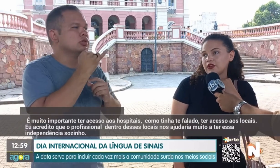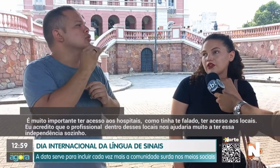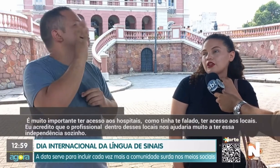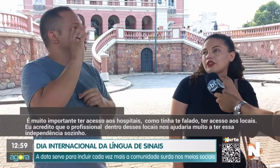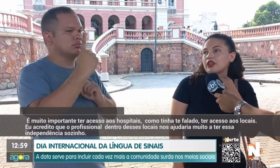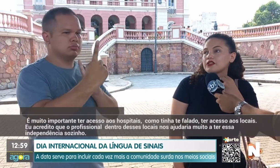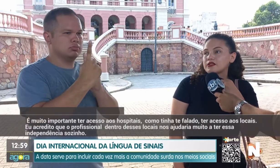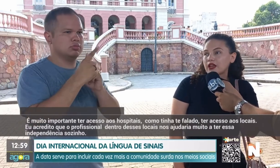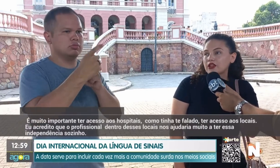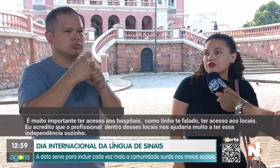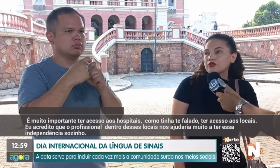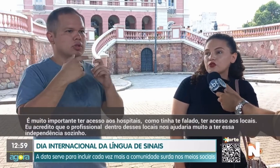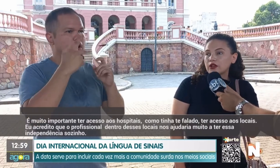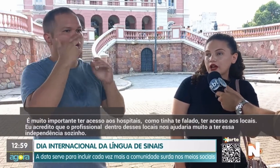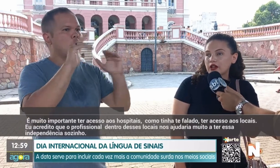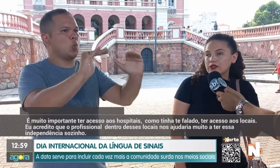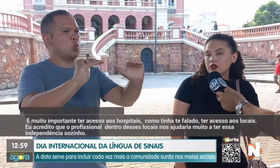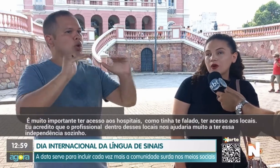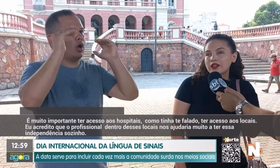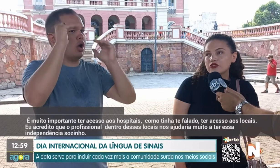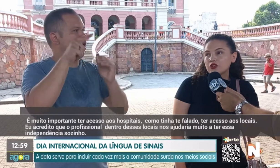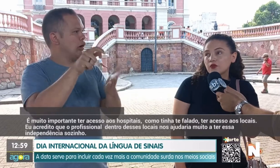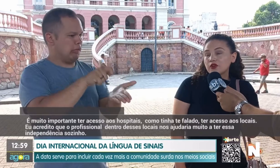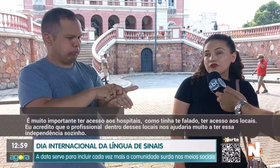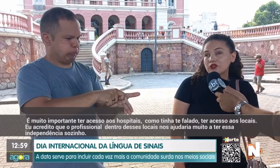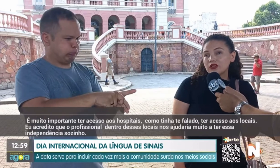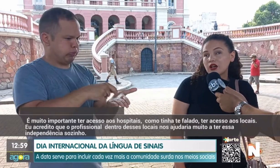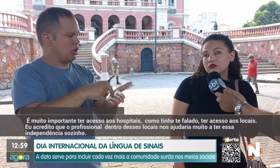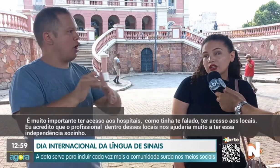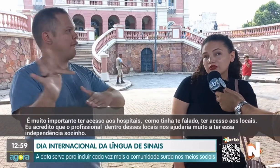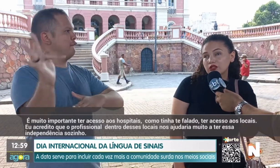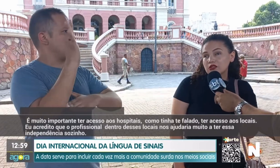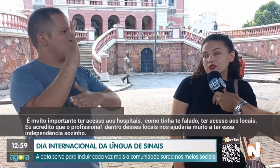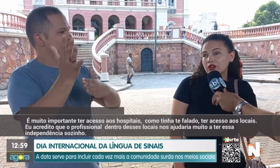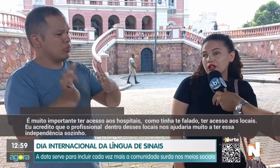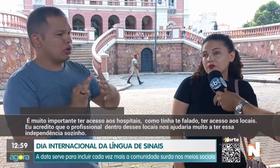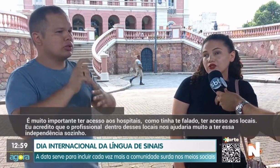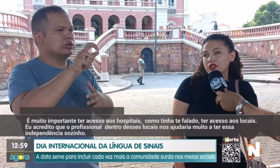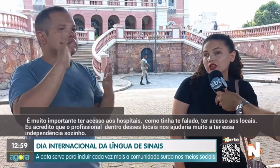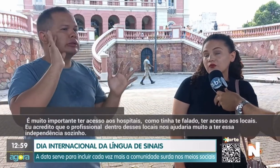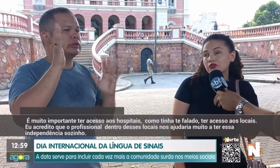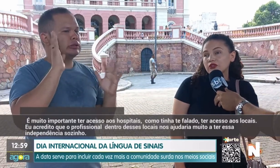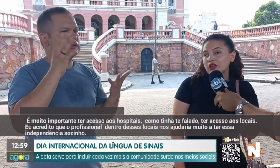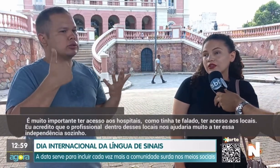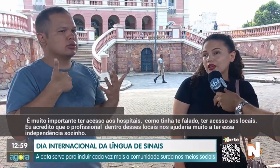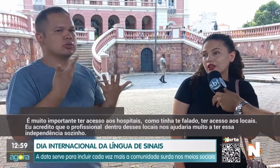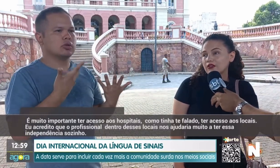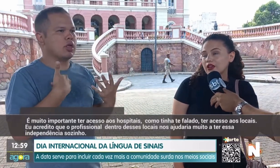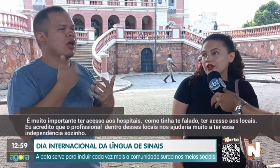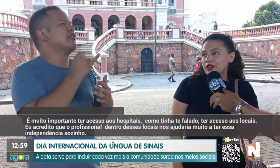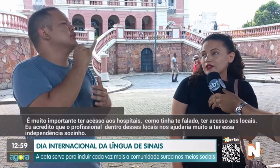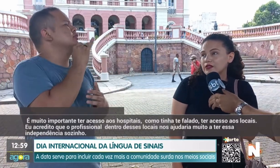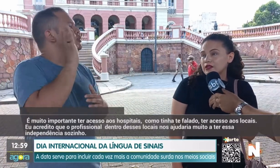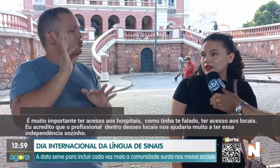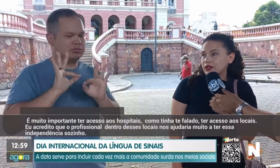ter acesso aos locais Eu acredito que um profissional dentro desses locais me ajudaria muito a ter essa